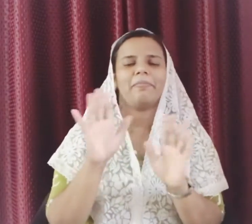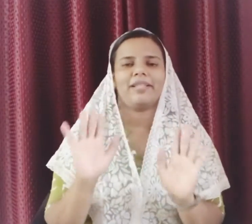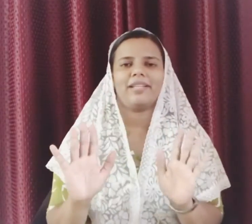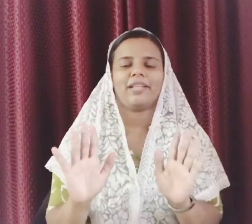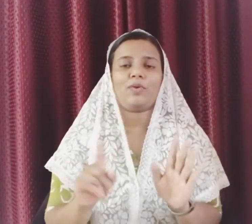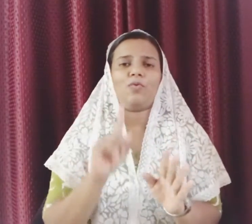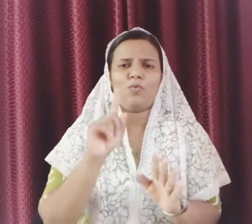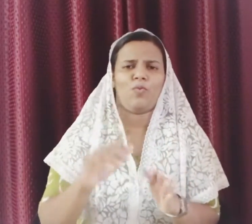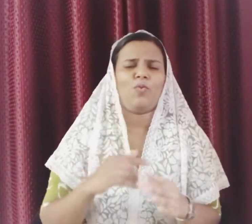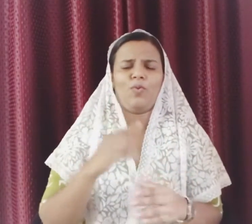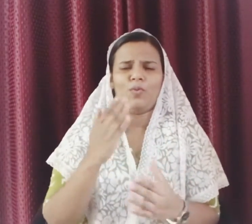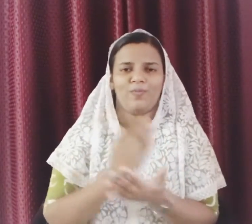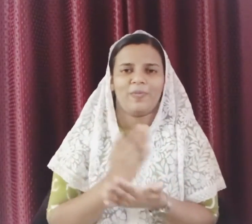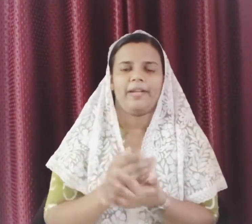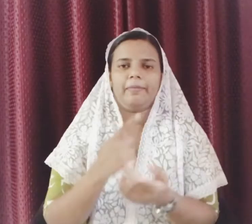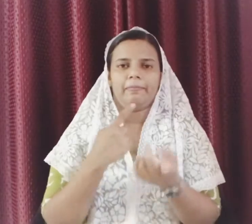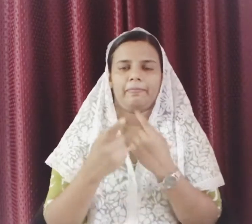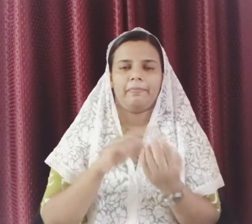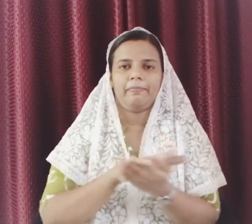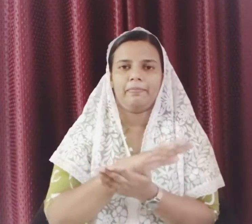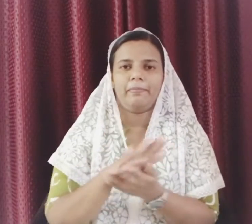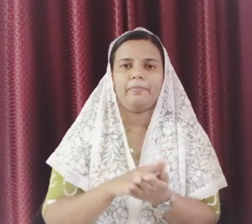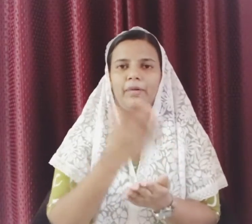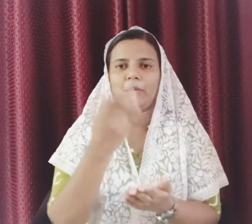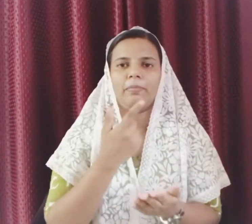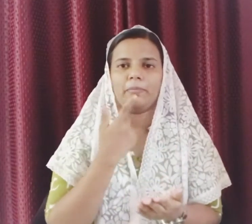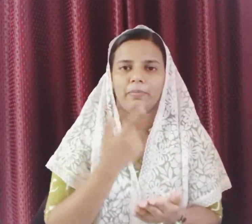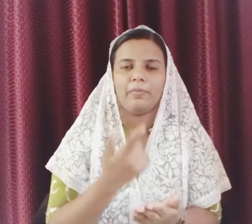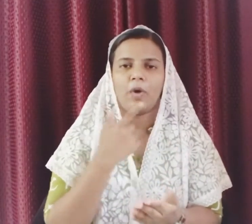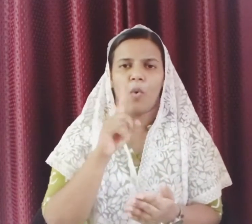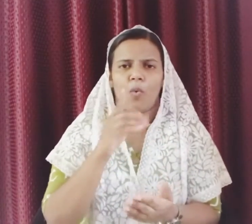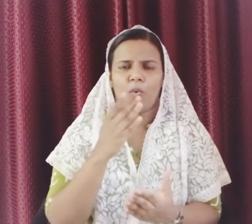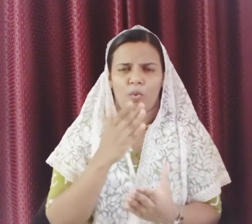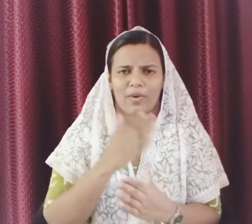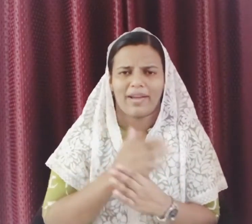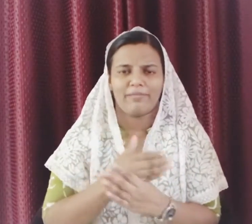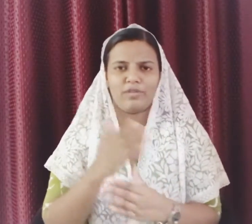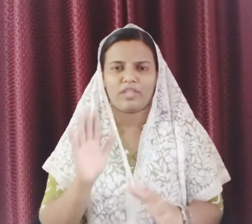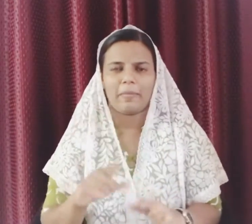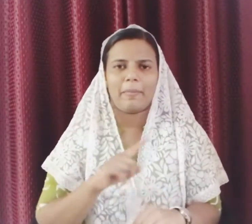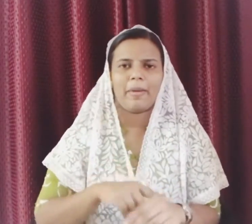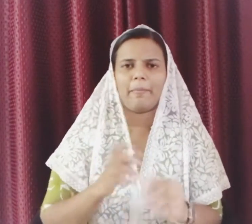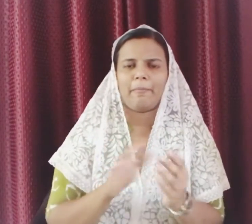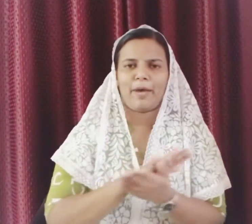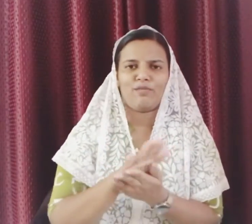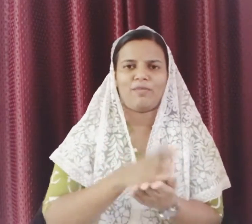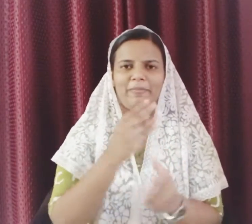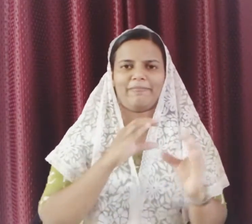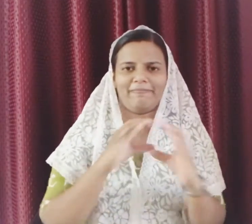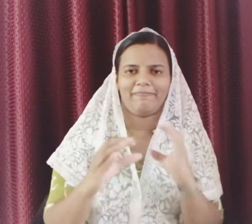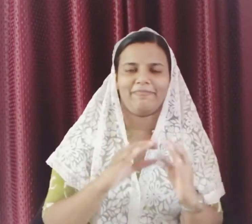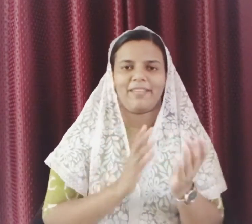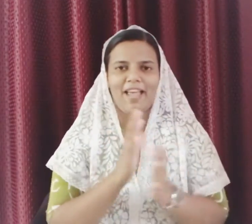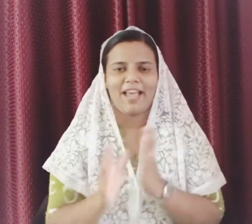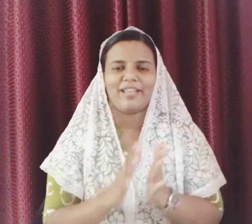പരിശുദ്ധാത്മാവേ, ഓരോ കാര്യങ്ങളും പരിശുദ്ധാത്മാവിനോടൊന്ന് പറഞ്ഞാട്ടെ. ഓരോ കാര്യങ്ങൾ ചെയ്യുമ്പോഴും പരിശുദ്ധാത്മാവുമായിട്ടൊന്ന് ഡിസ്കസ് ചെയ്താട്ടെ. നിങ്ങളുടെ മുമ്പിൽ ചലഞ്ചസ്